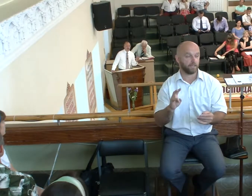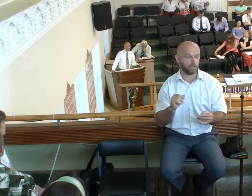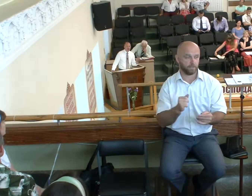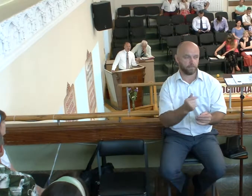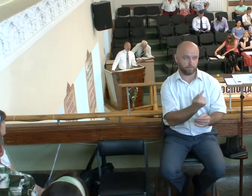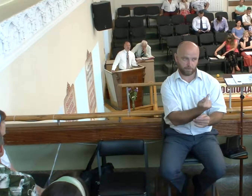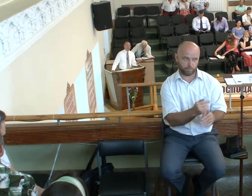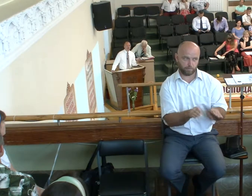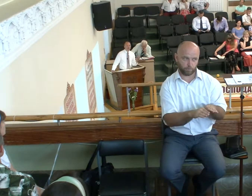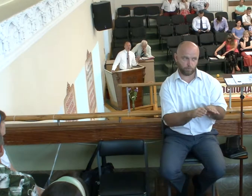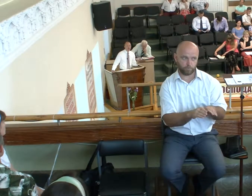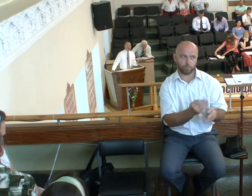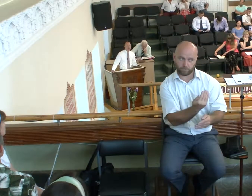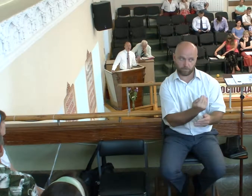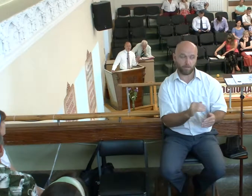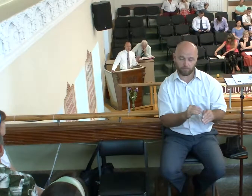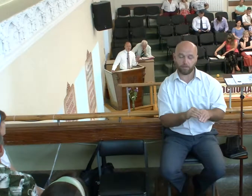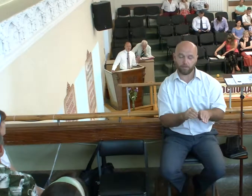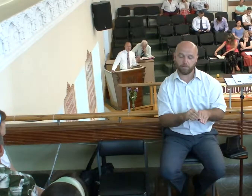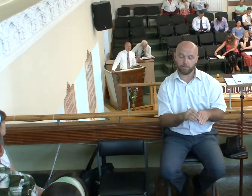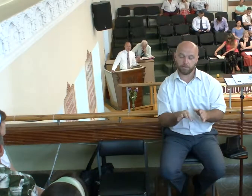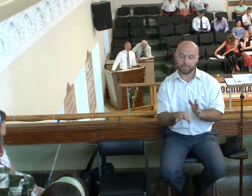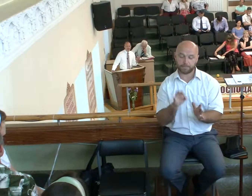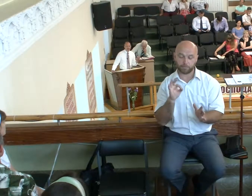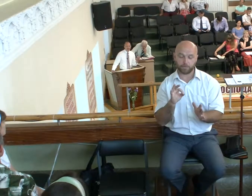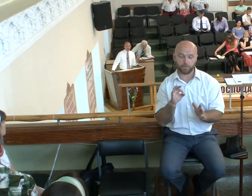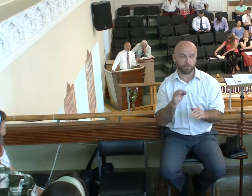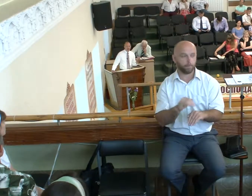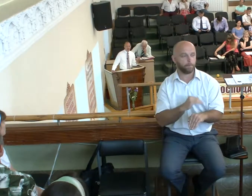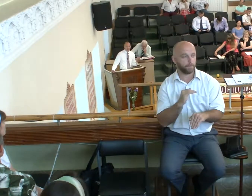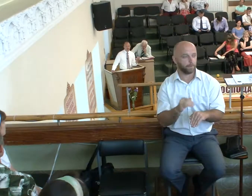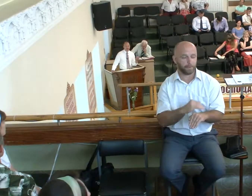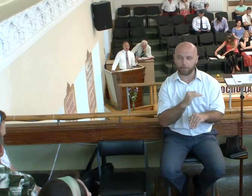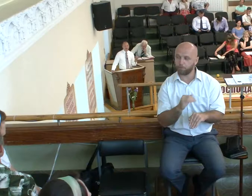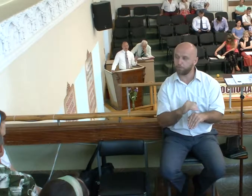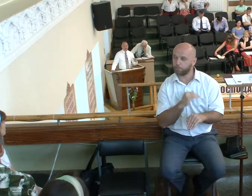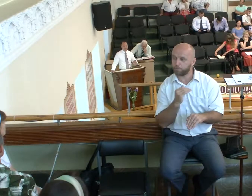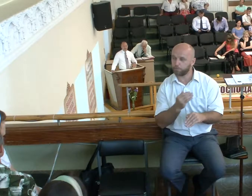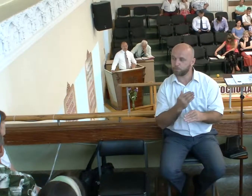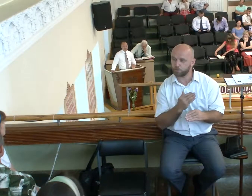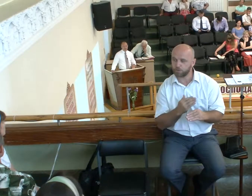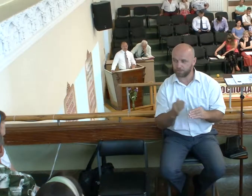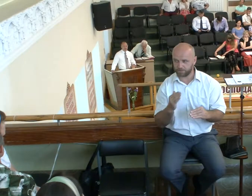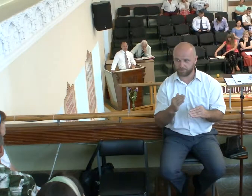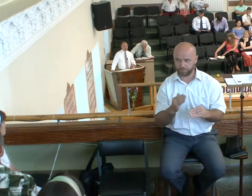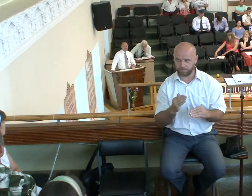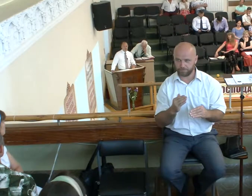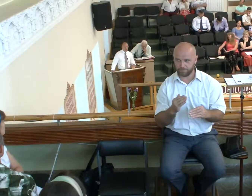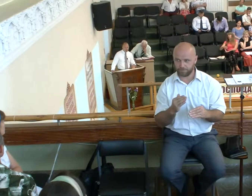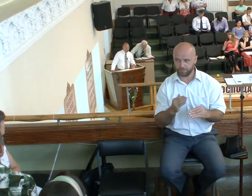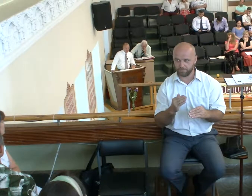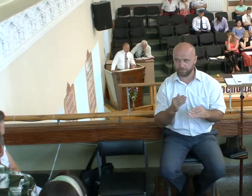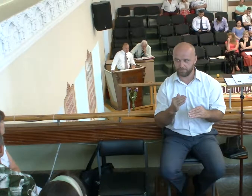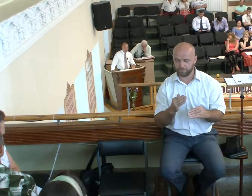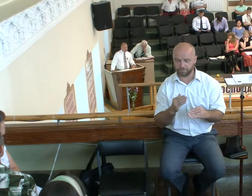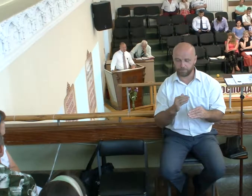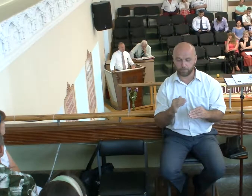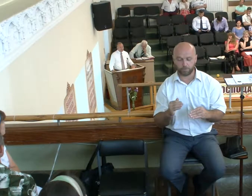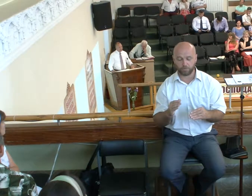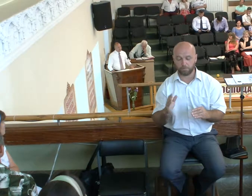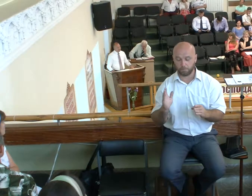выбор, «Мария же избрала благую часть, которая не отнимется у нее».